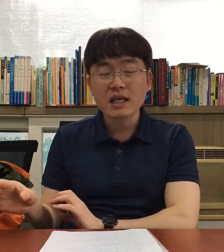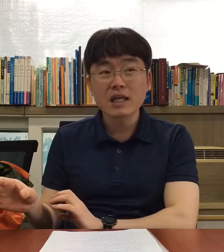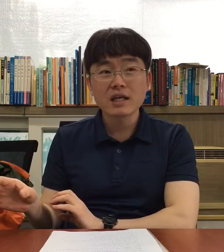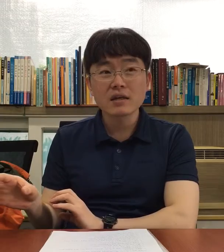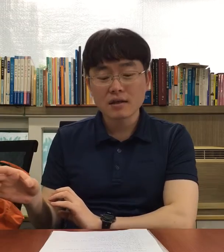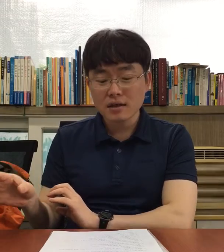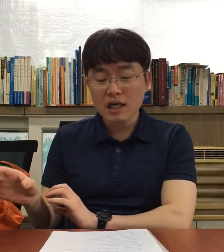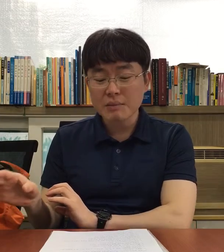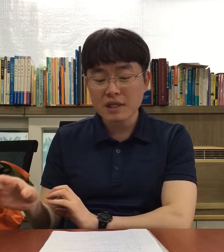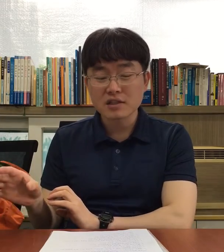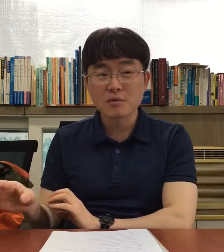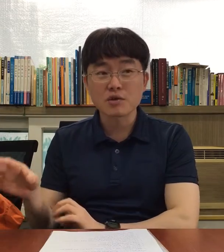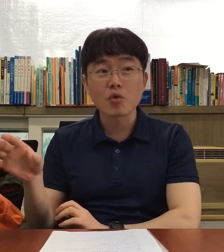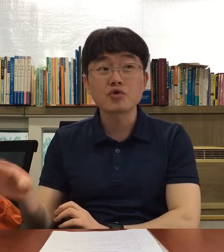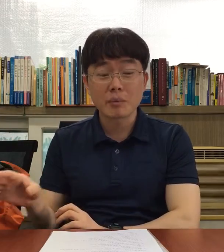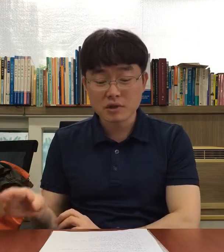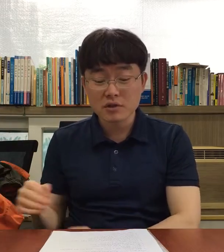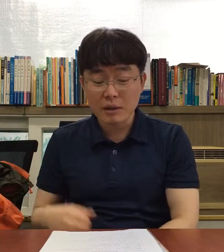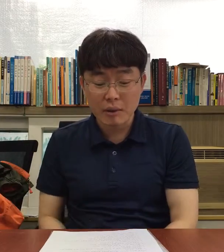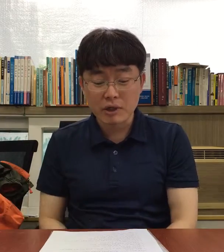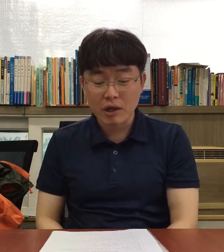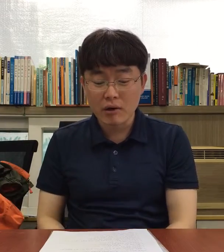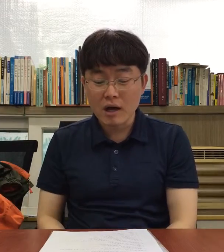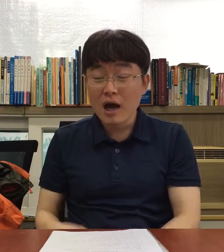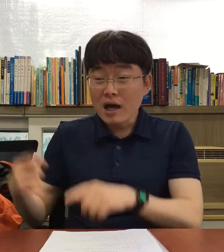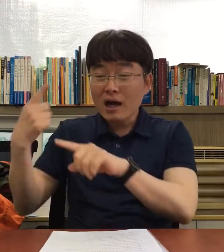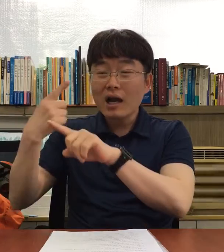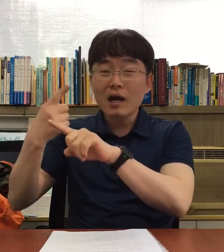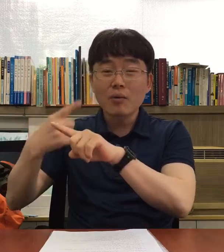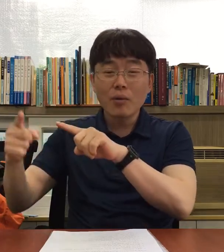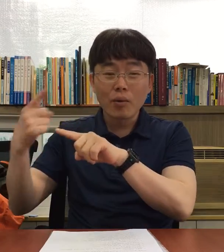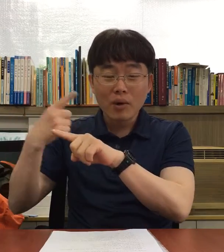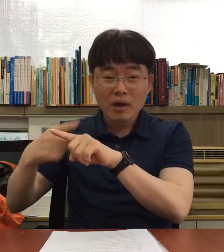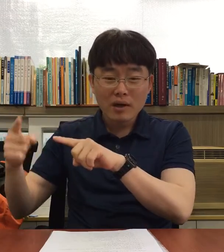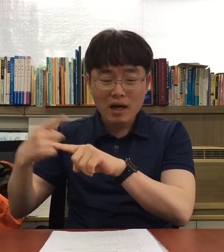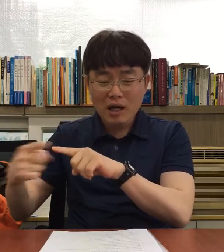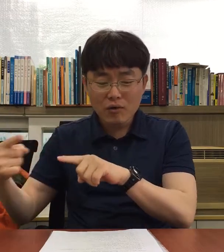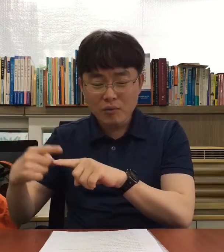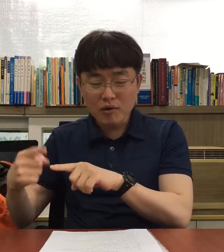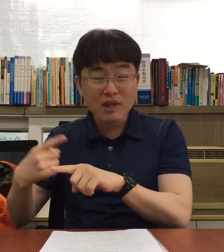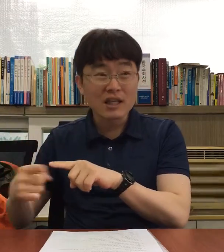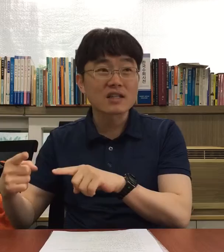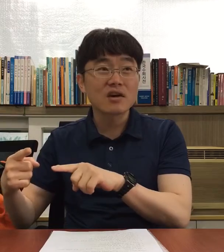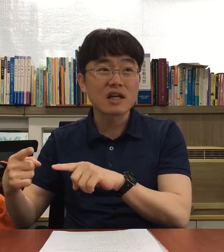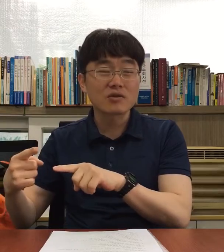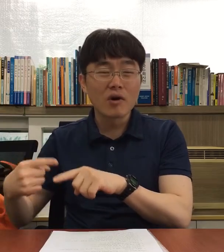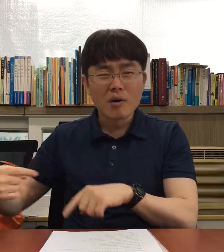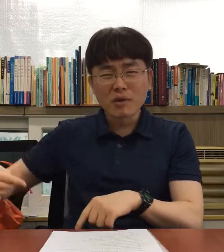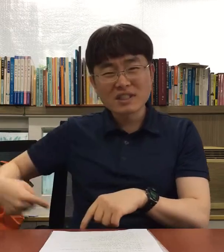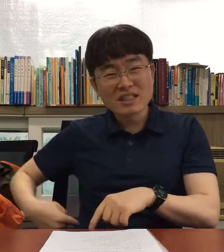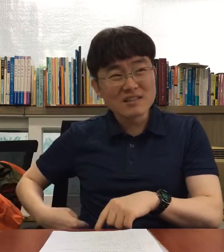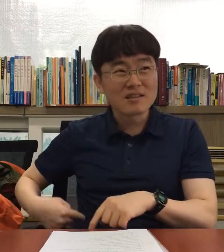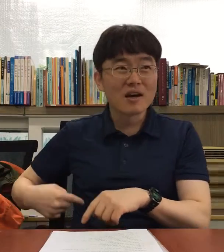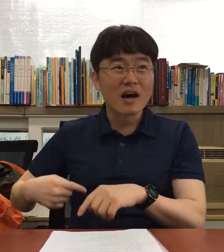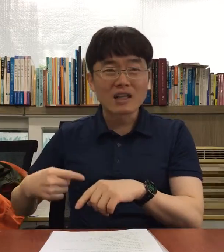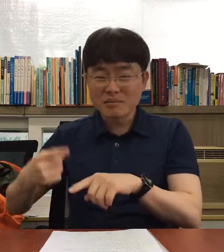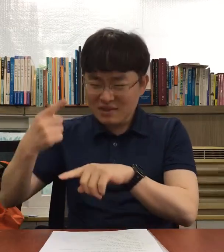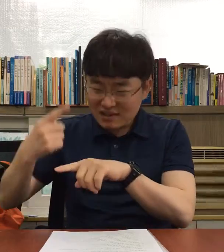칼이 입힌 상처를 먼저 오른쪽에 한번 써서 해볼게요. 칼 갖고 뭐 이렇게 상처가 나죠. 뭐 찔리든 아니면